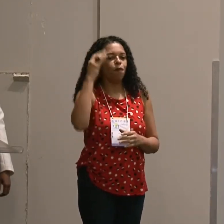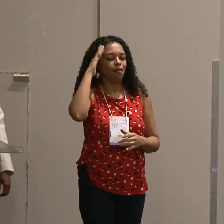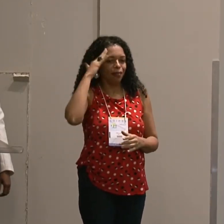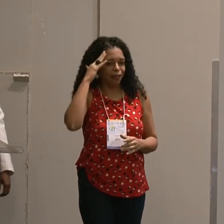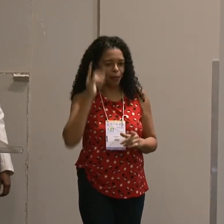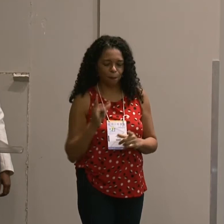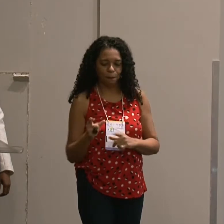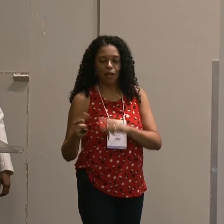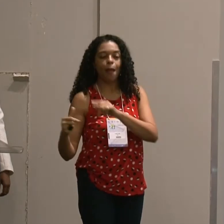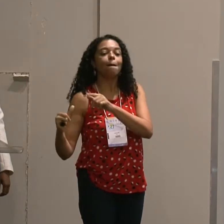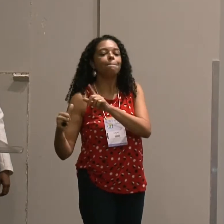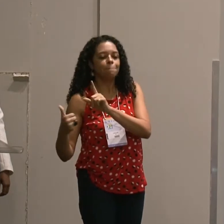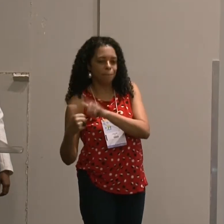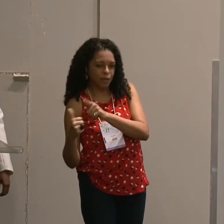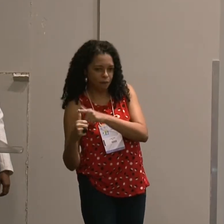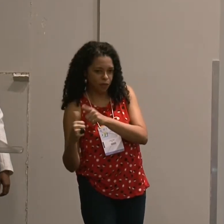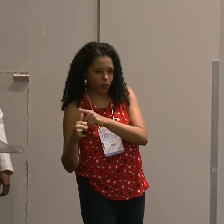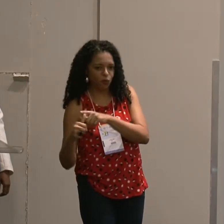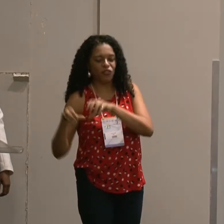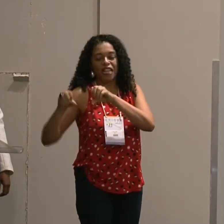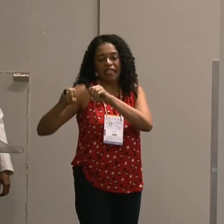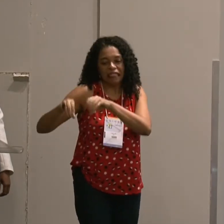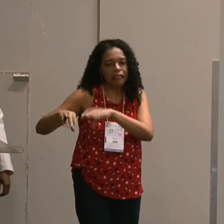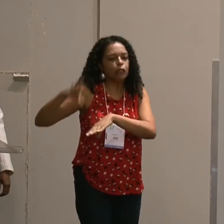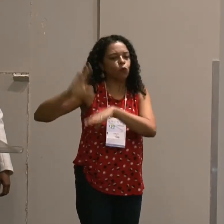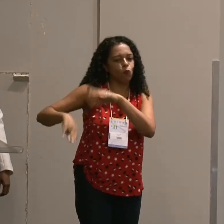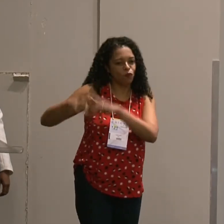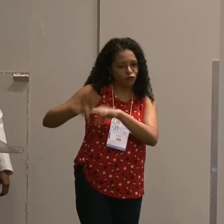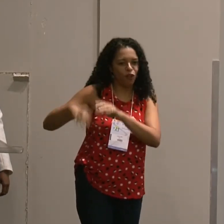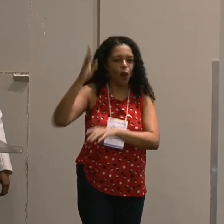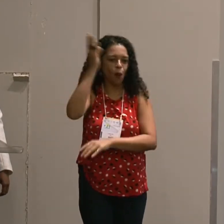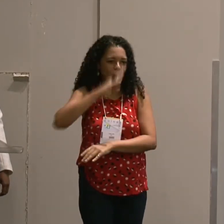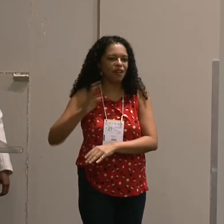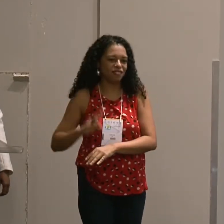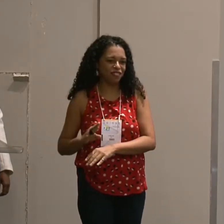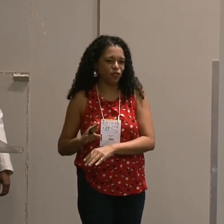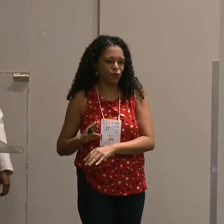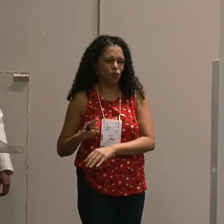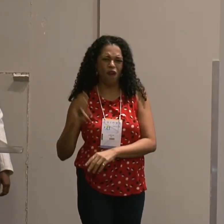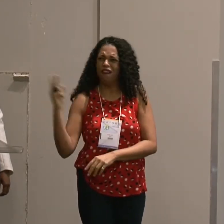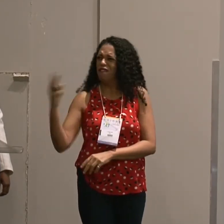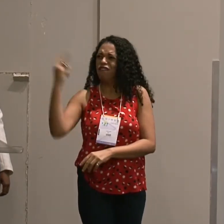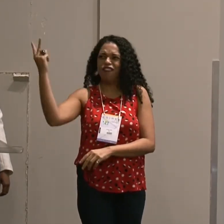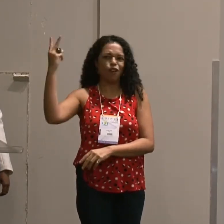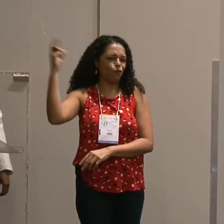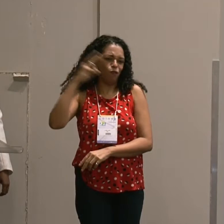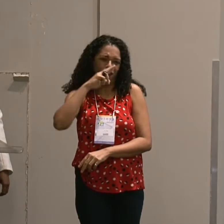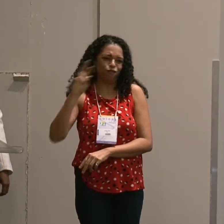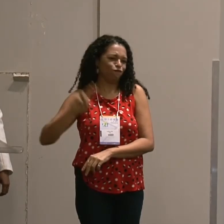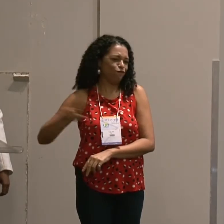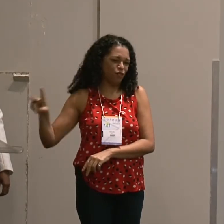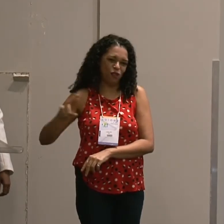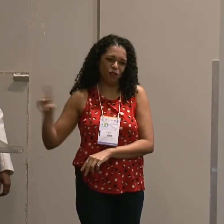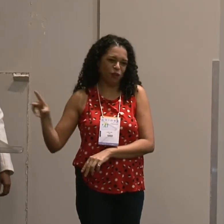são dois caminhos importantes o primeiro a educação profissional no Brasil valorização